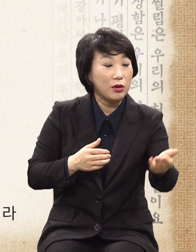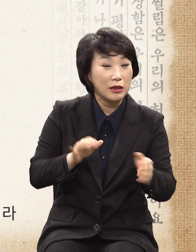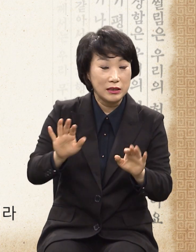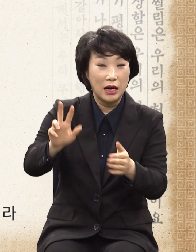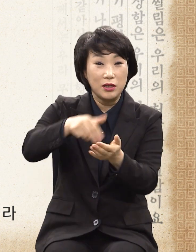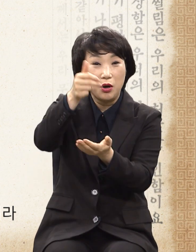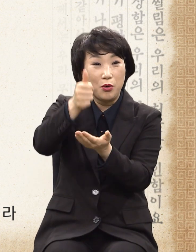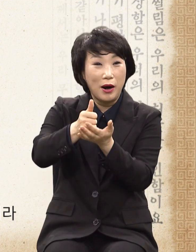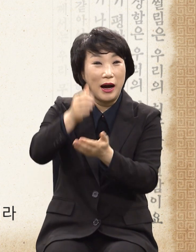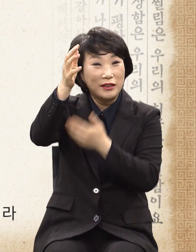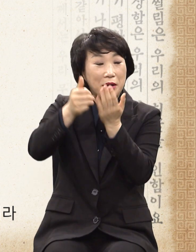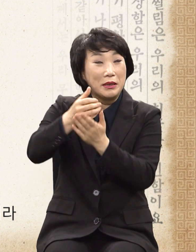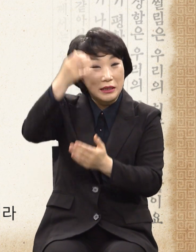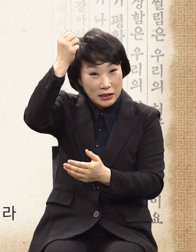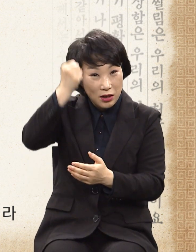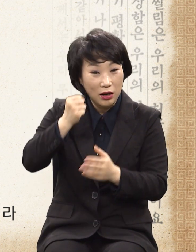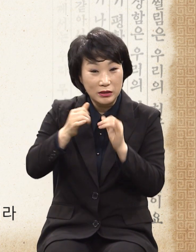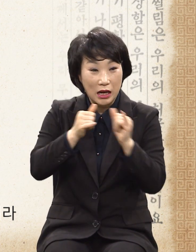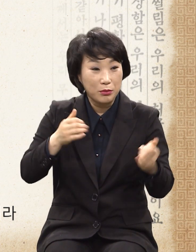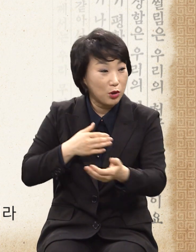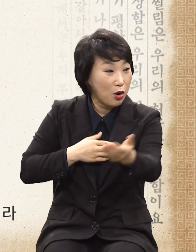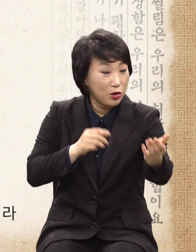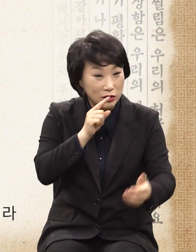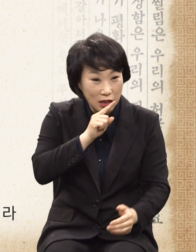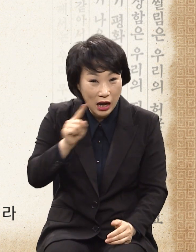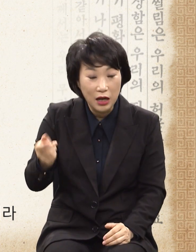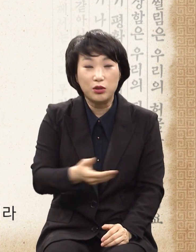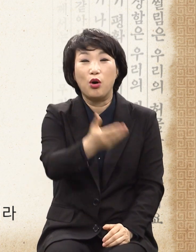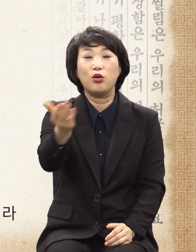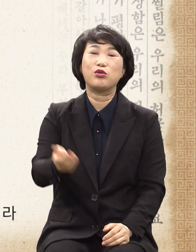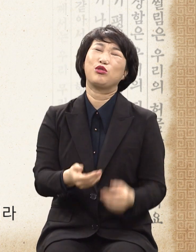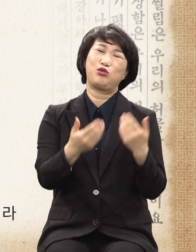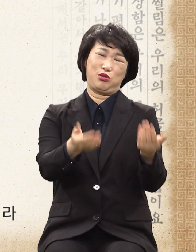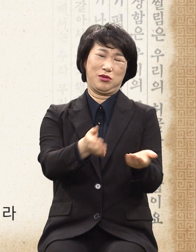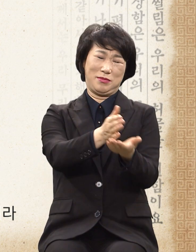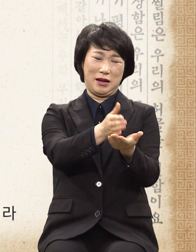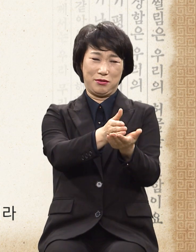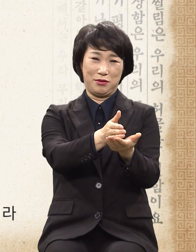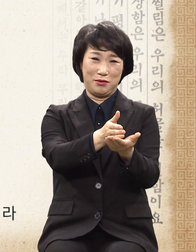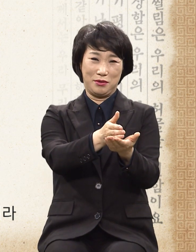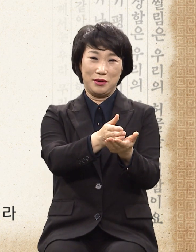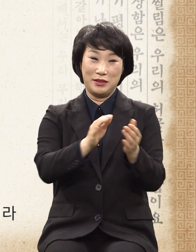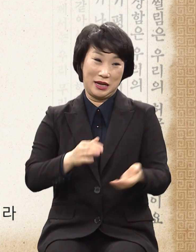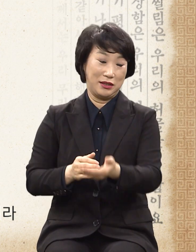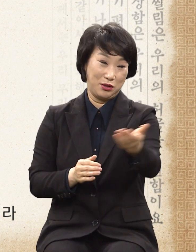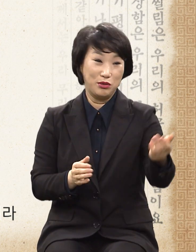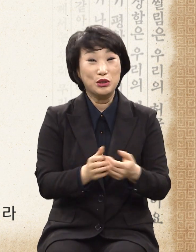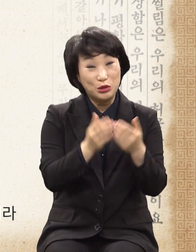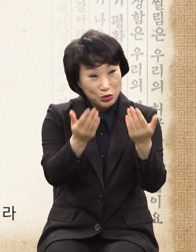여호와로 기억하시게 하는 자들아 너희는 쉬지 말며